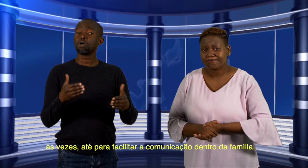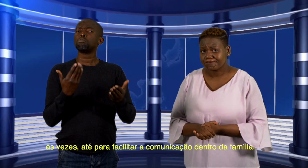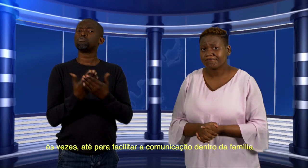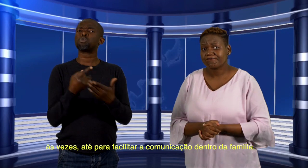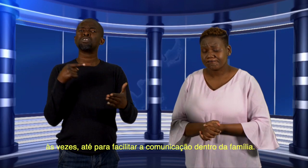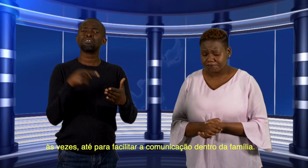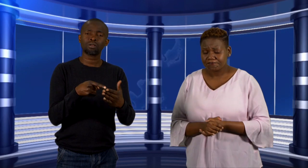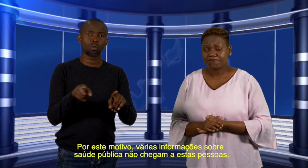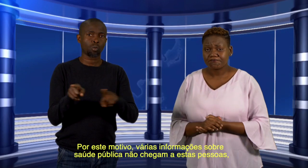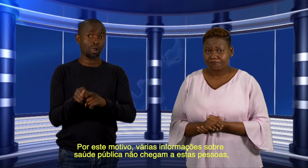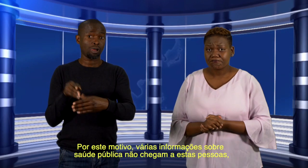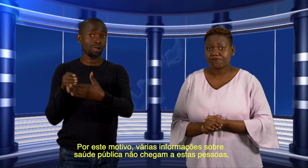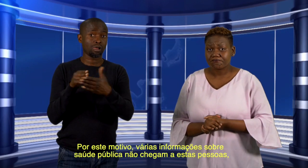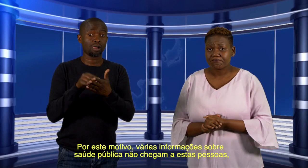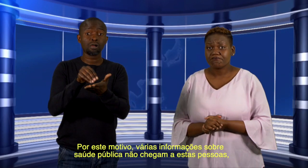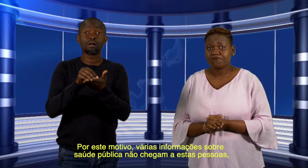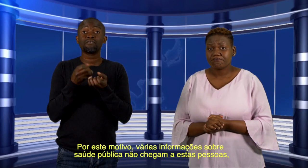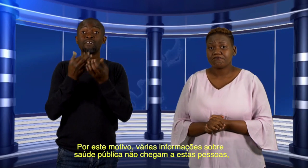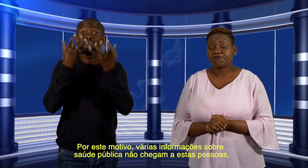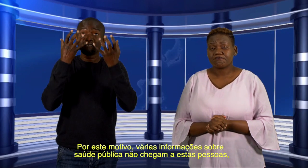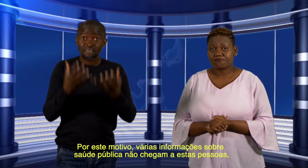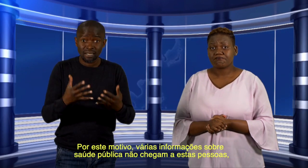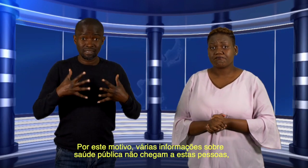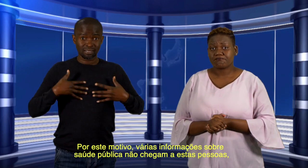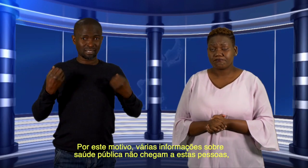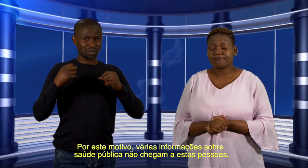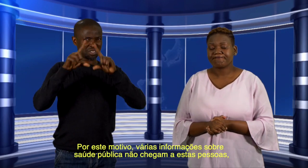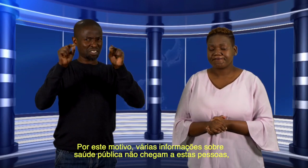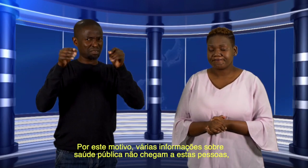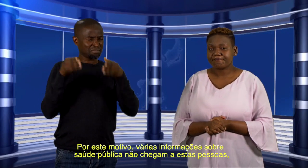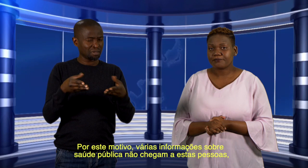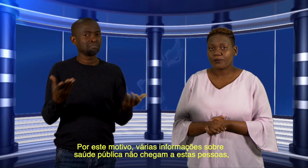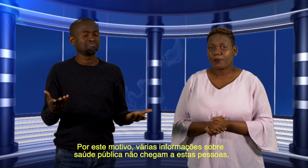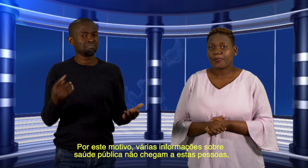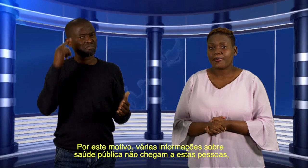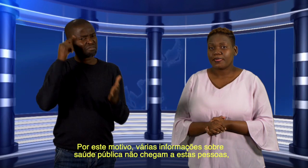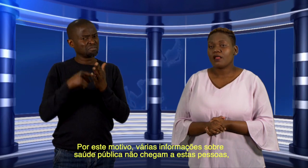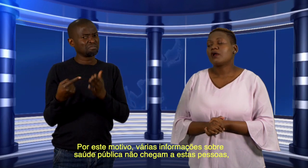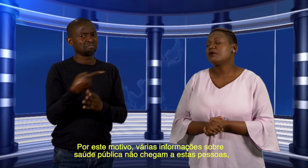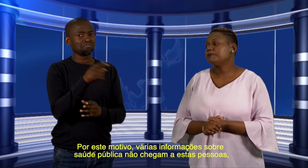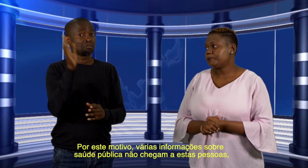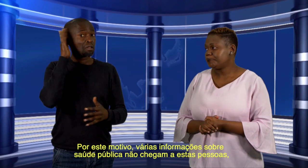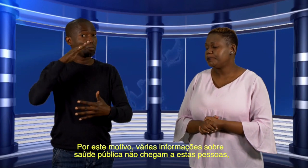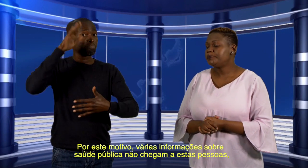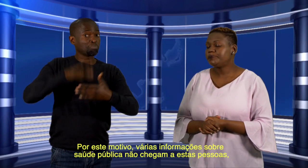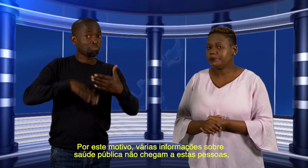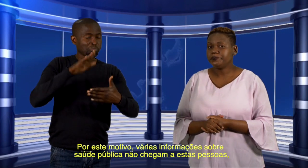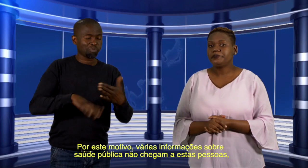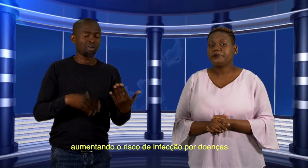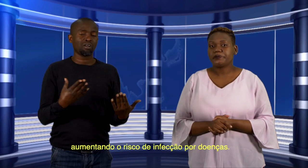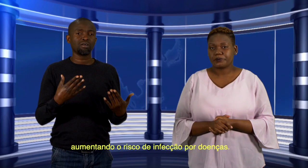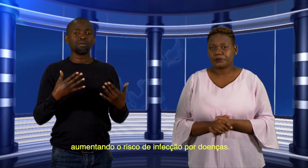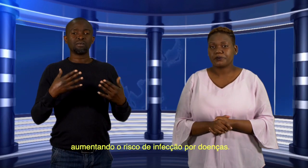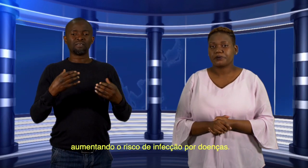dentro da família. Por este motivo, várias informações sobre saúde pública não chegam a estas